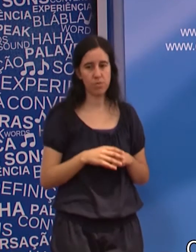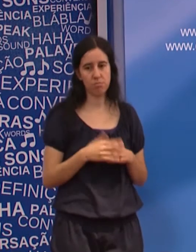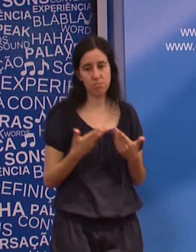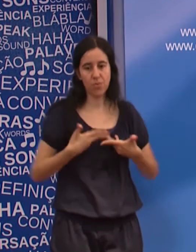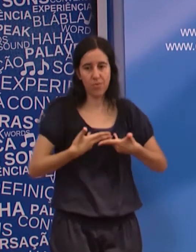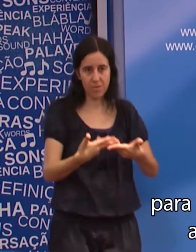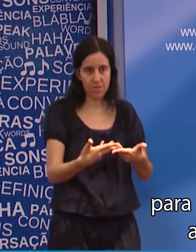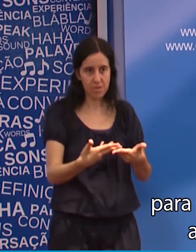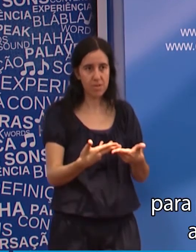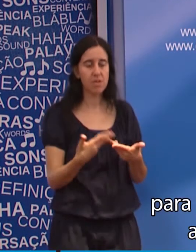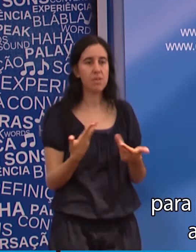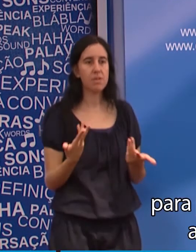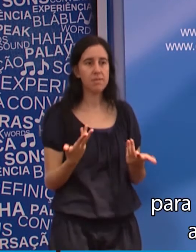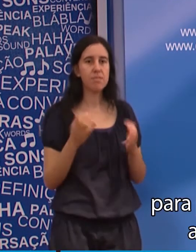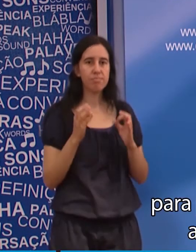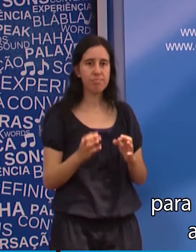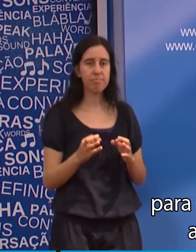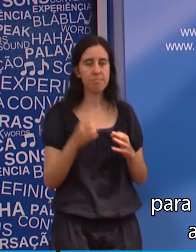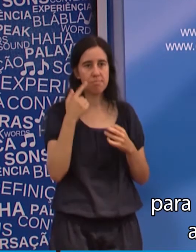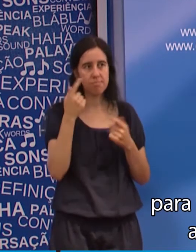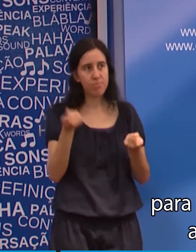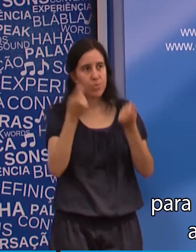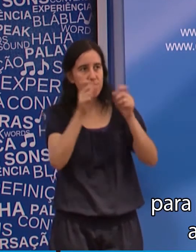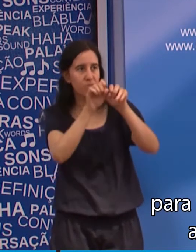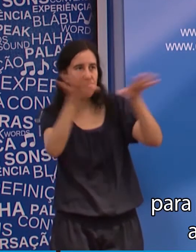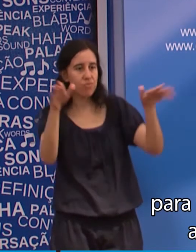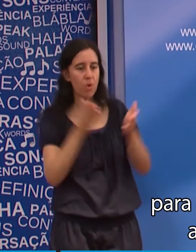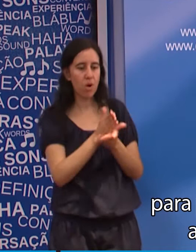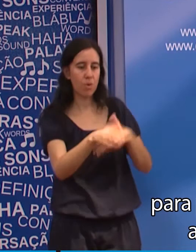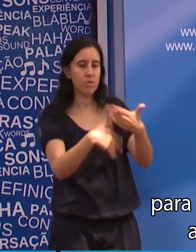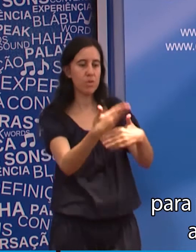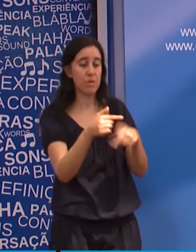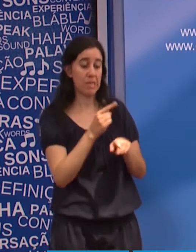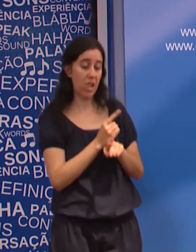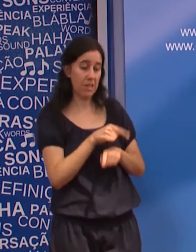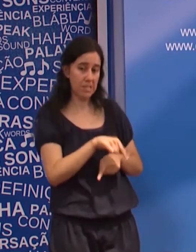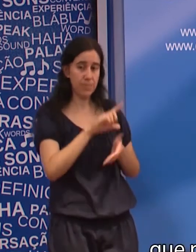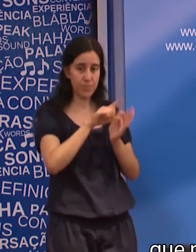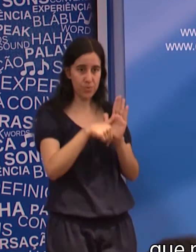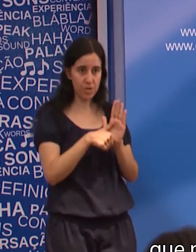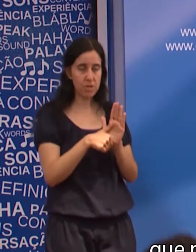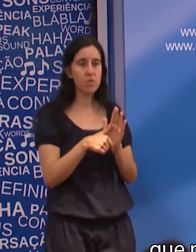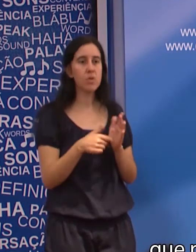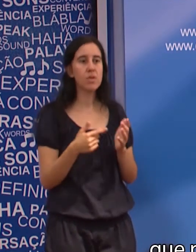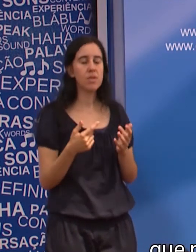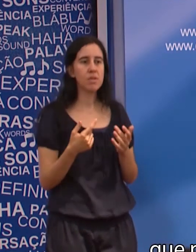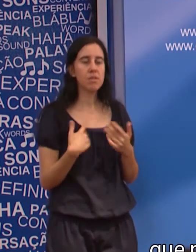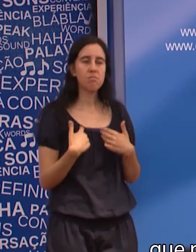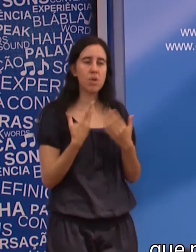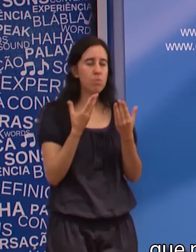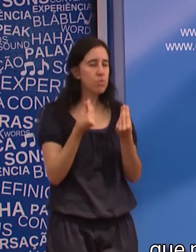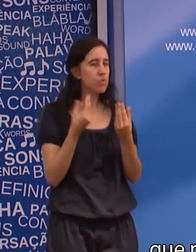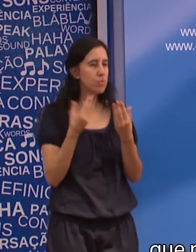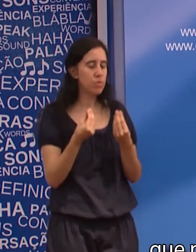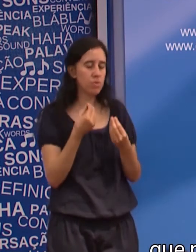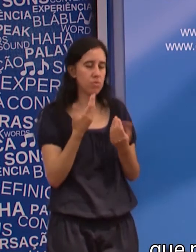por este convite, para poder promover e continuar a promover este projeto, que muito, muito,